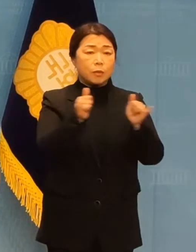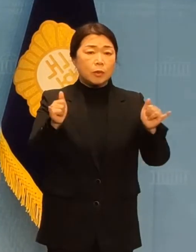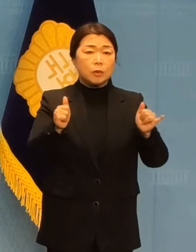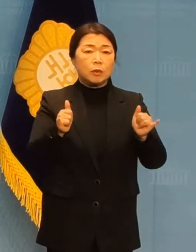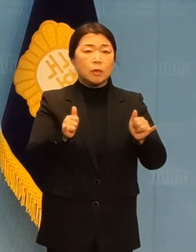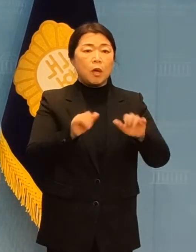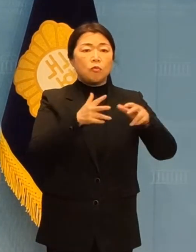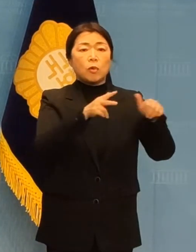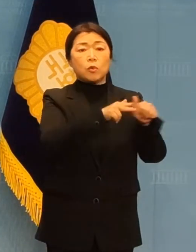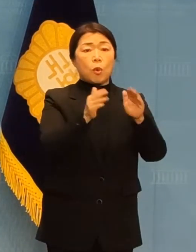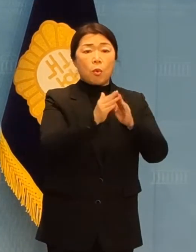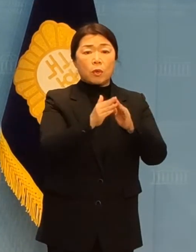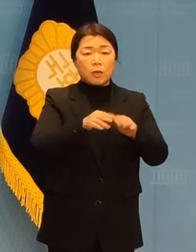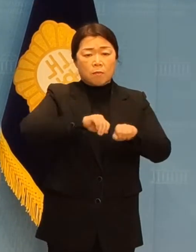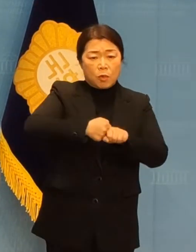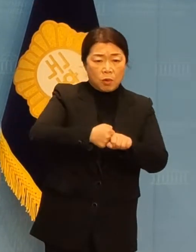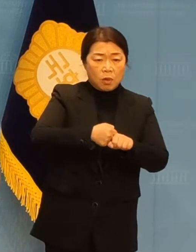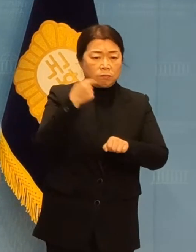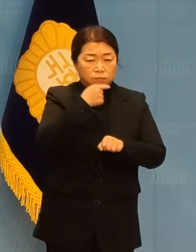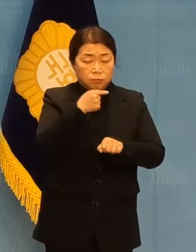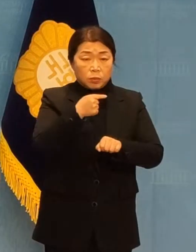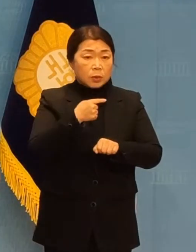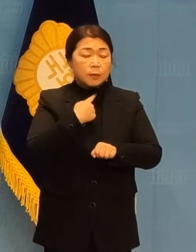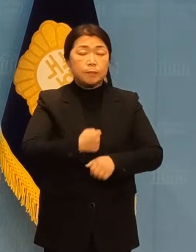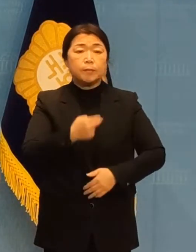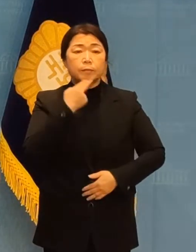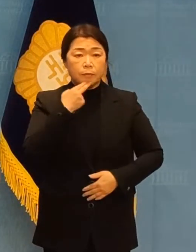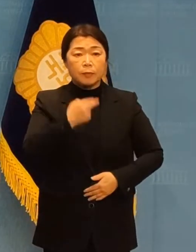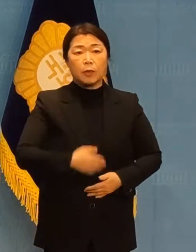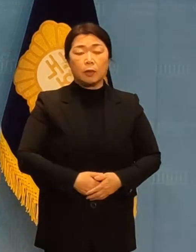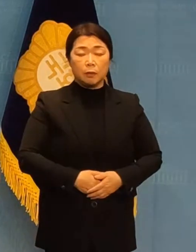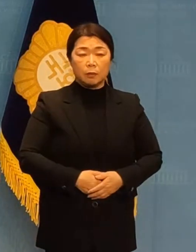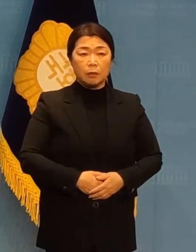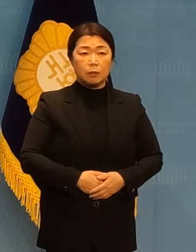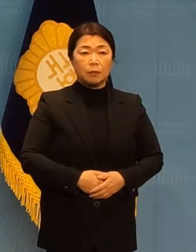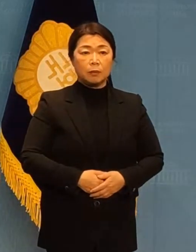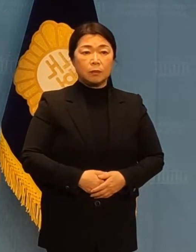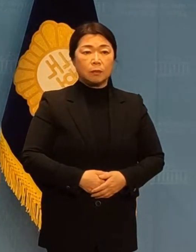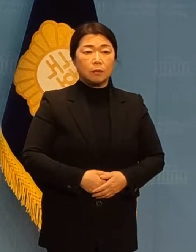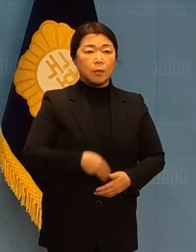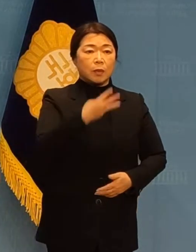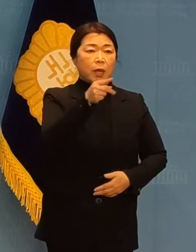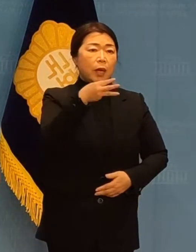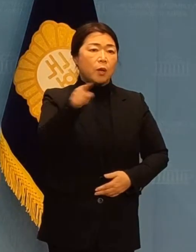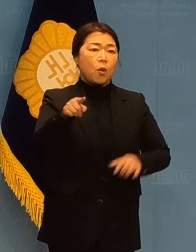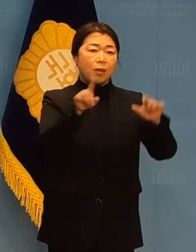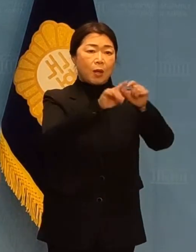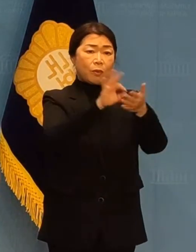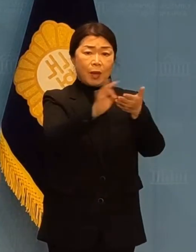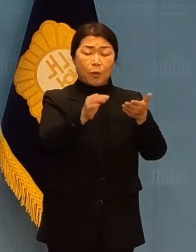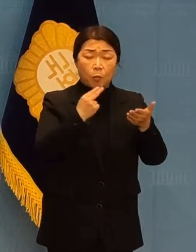국정원이 제재한 적 있습니까? 테러도 지정하지 않았는데 제재하지 않았겠죠.